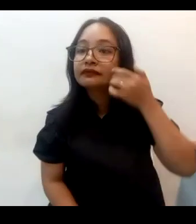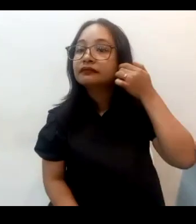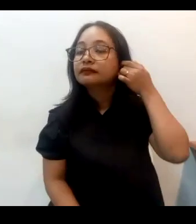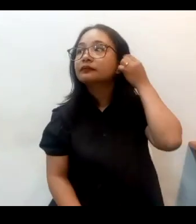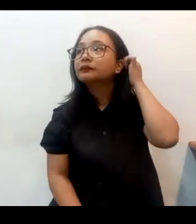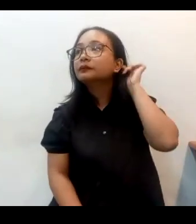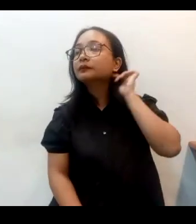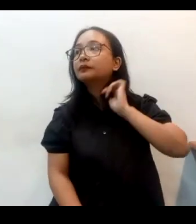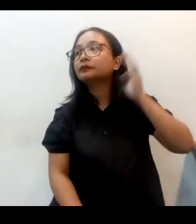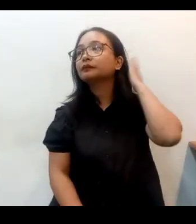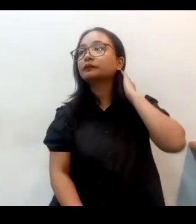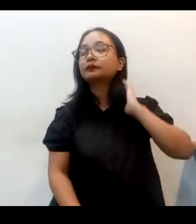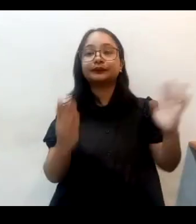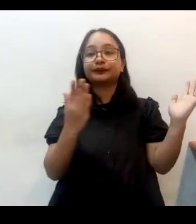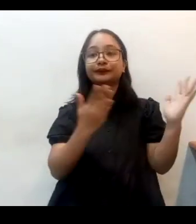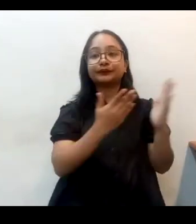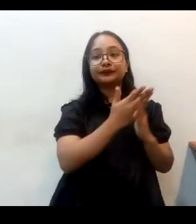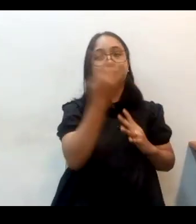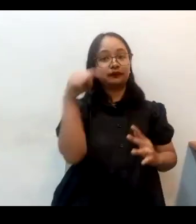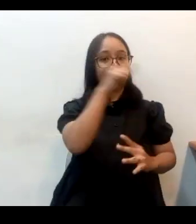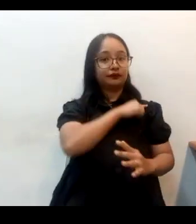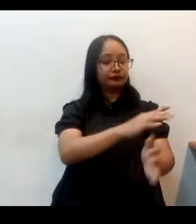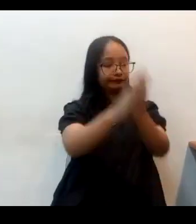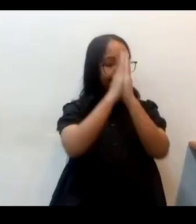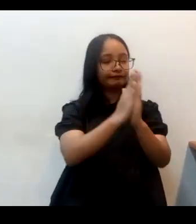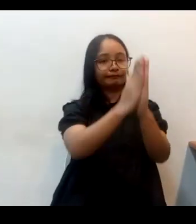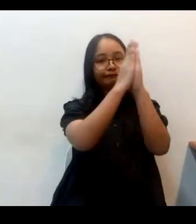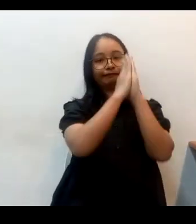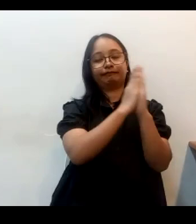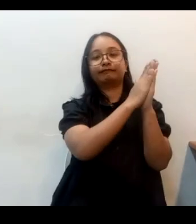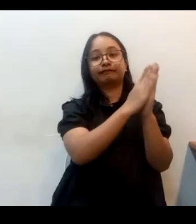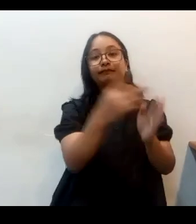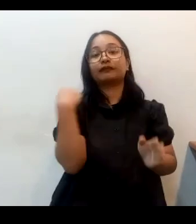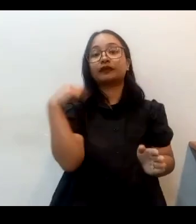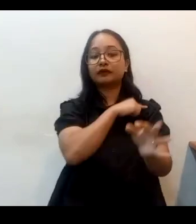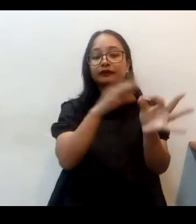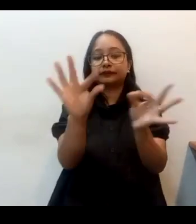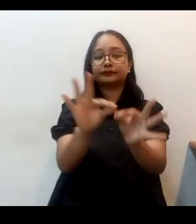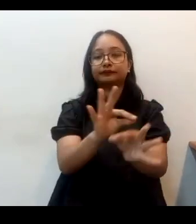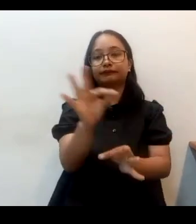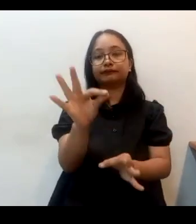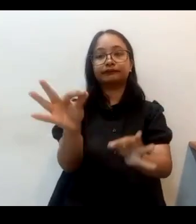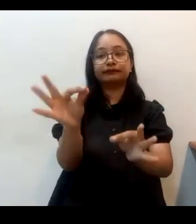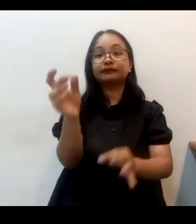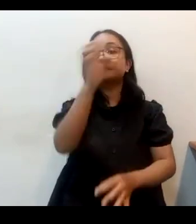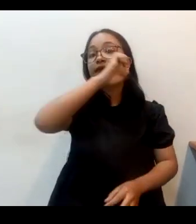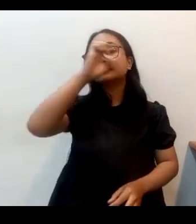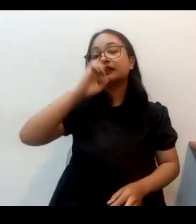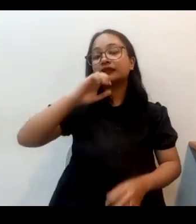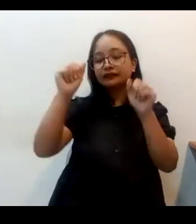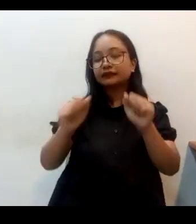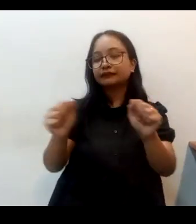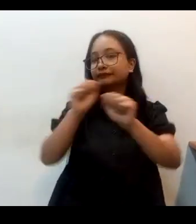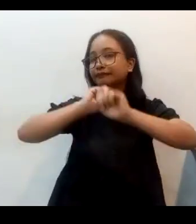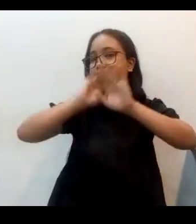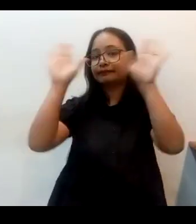So through our prayer, our spiritual eyes are enlightened. Kaya maging po sa pamagitan ng